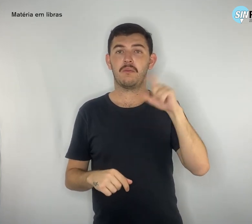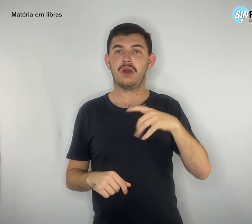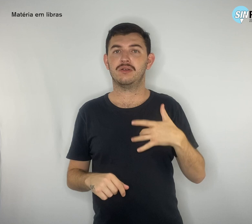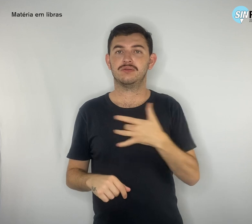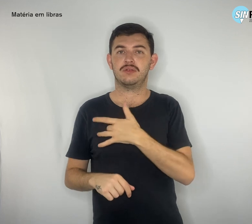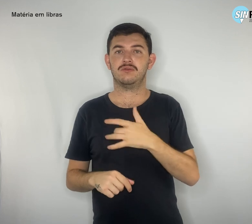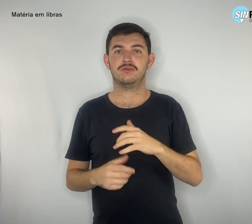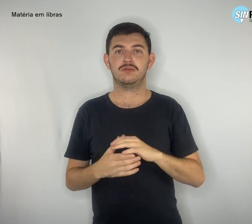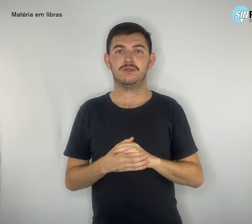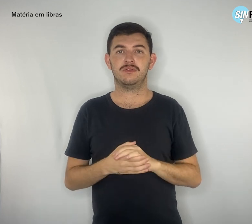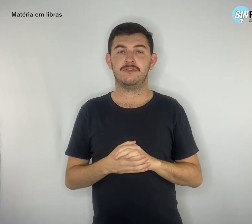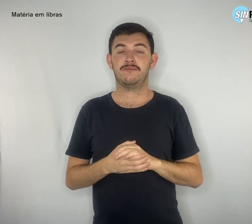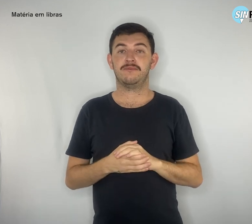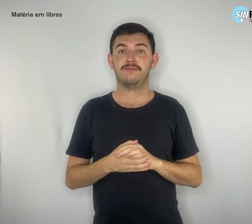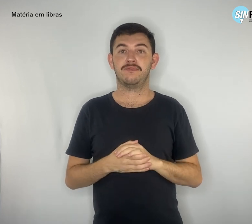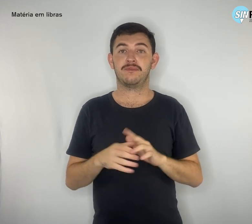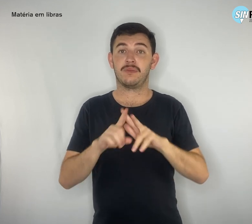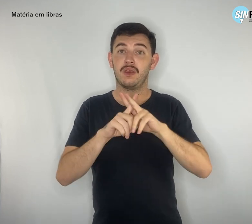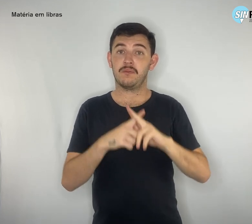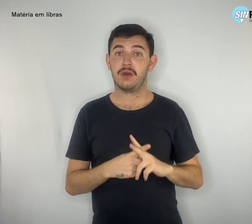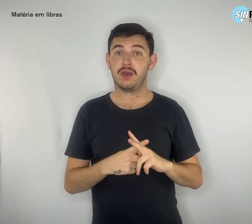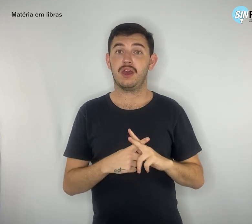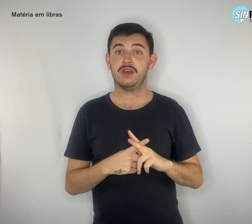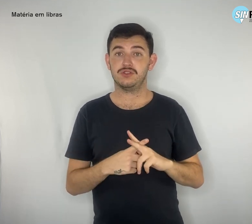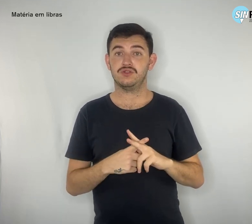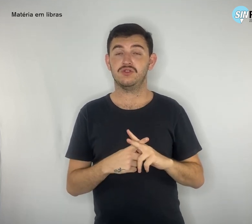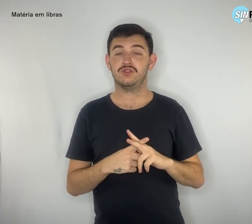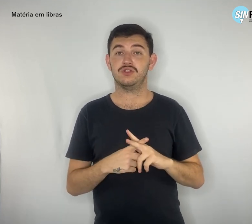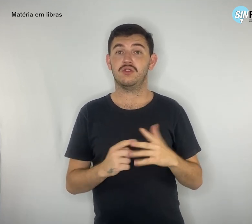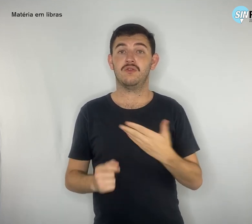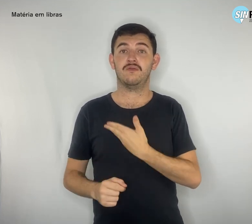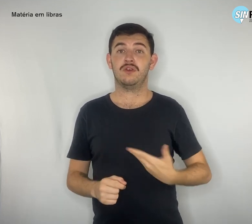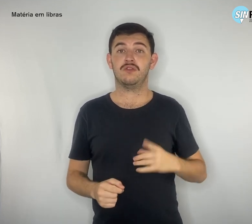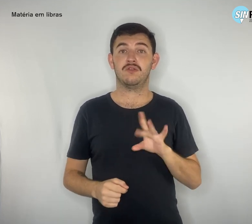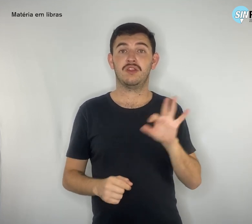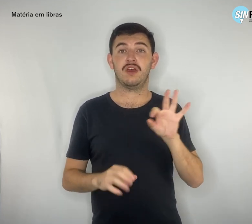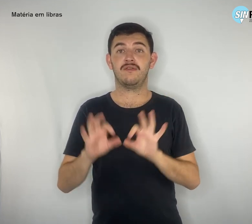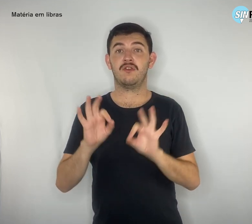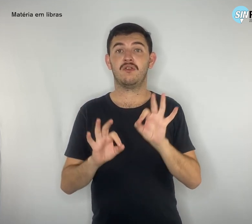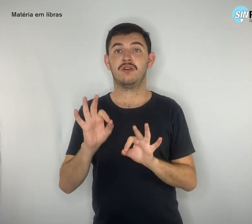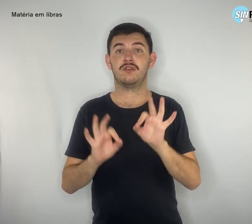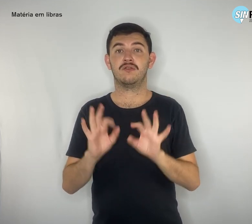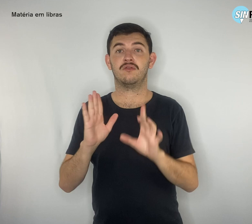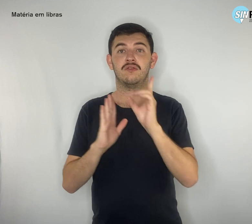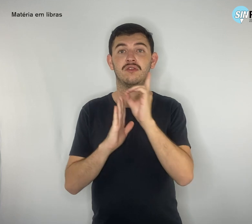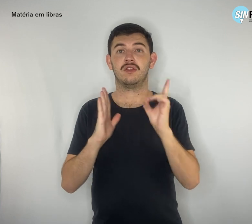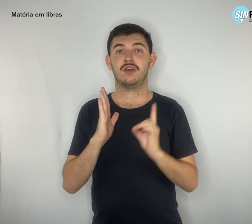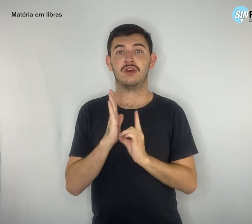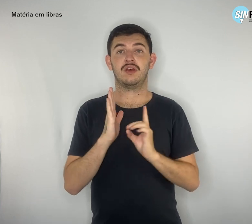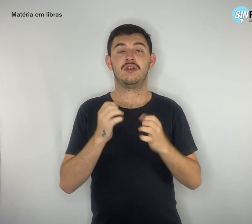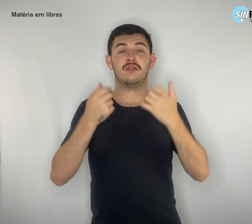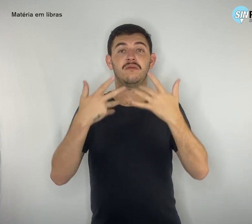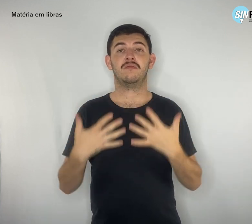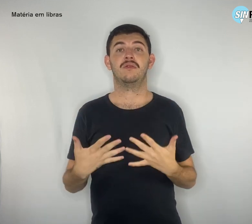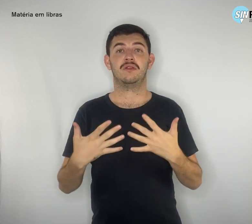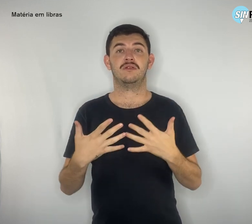o reajuste o GDF editou decreto com a majoração das mensalidades do